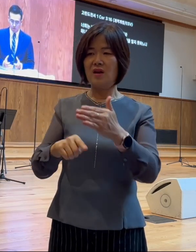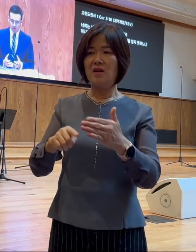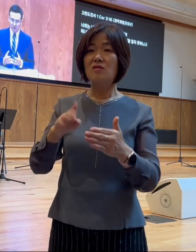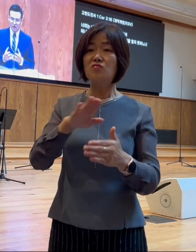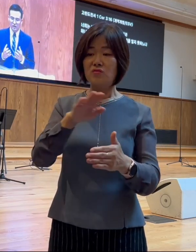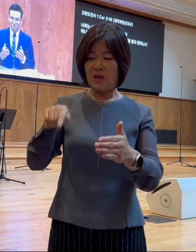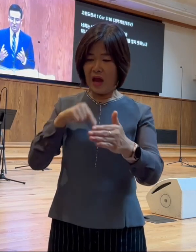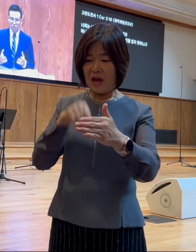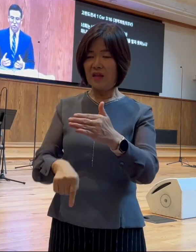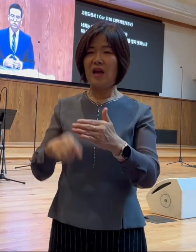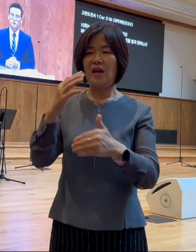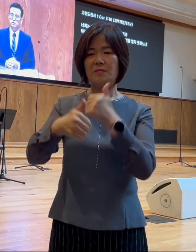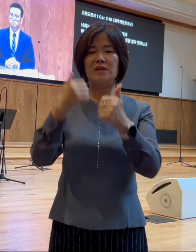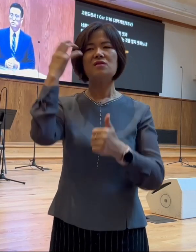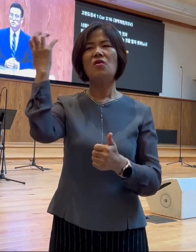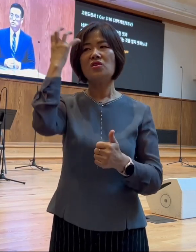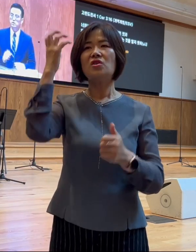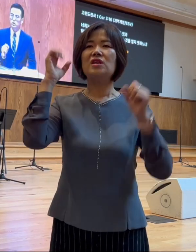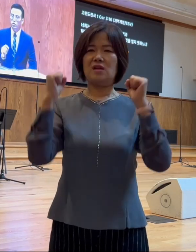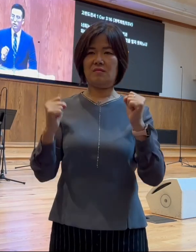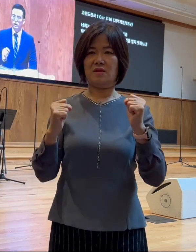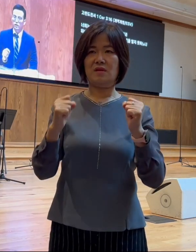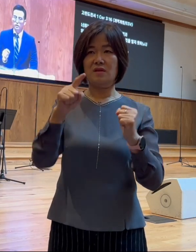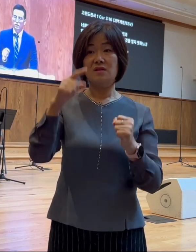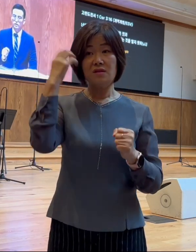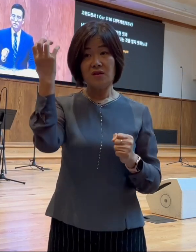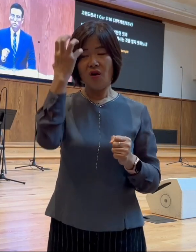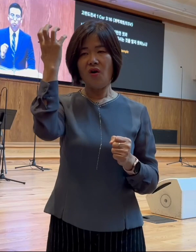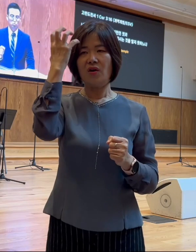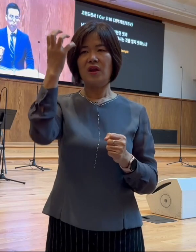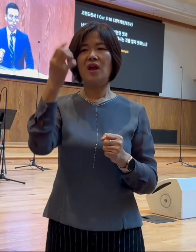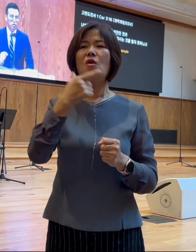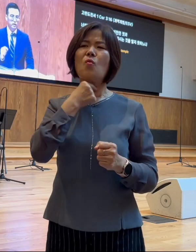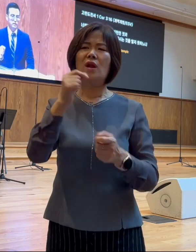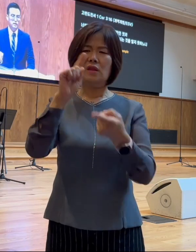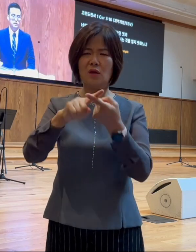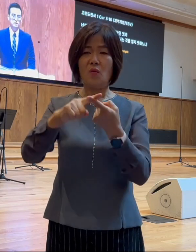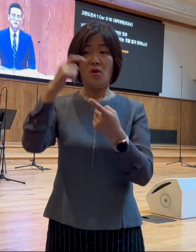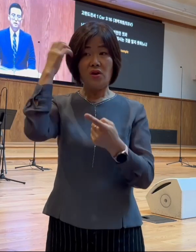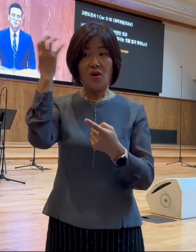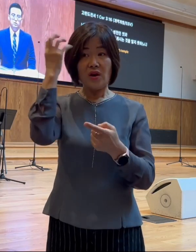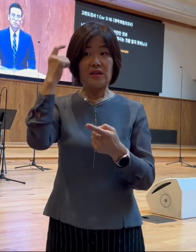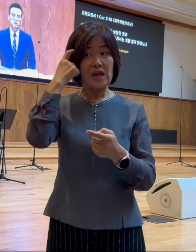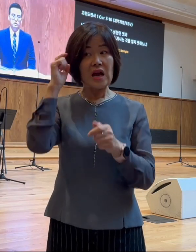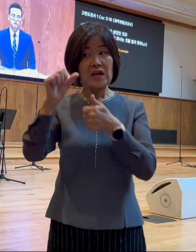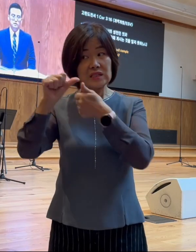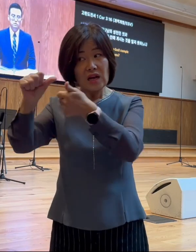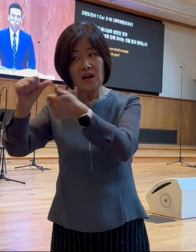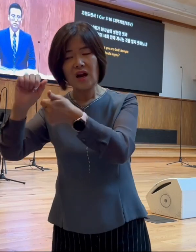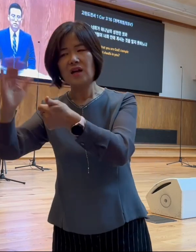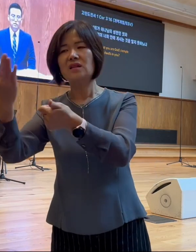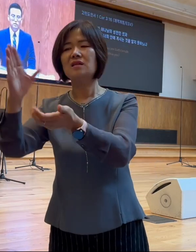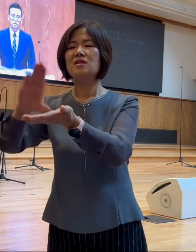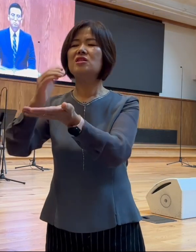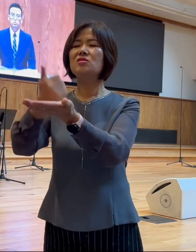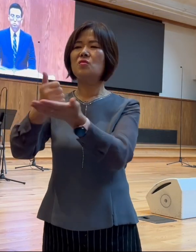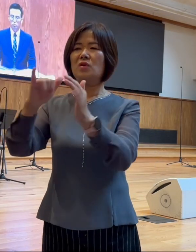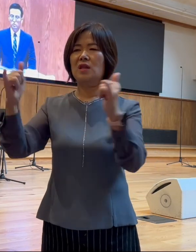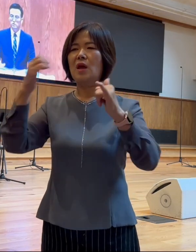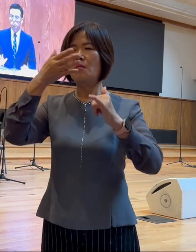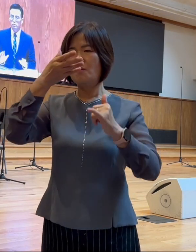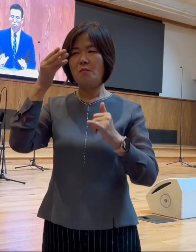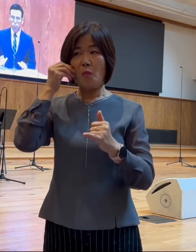영에 하나님의 성령이 계십니다. 그래서 그 영의 요구, 영의 생각을 따라가는 것이 그리스도의